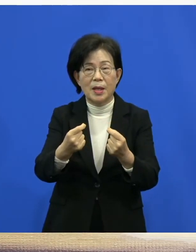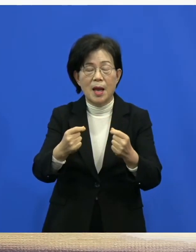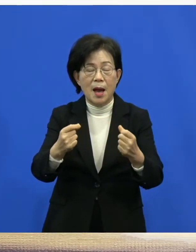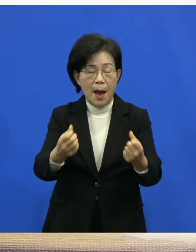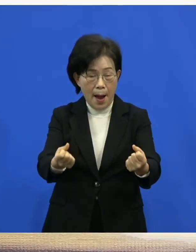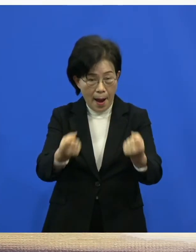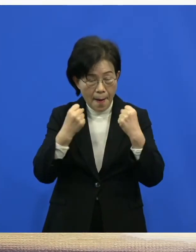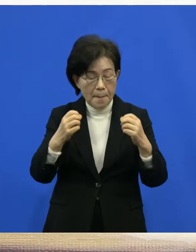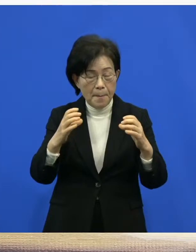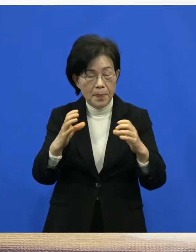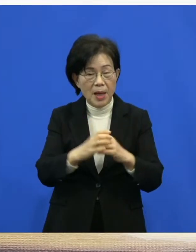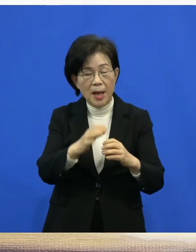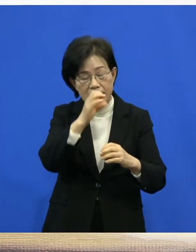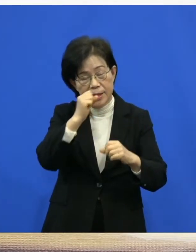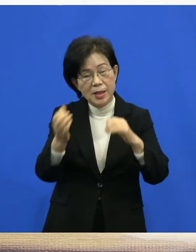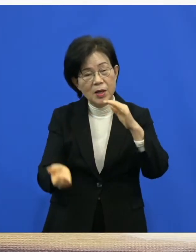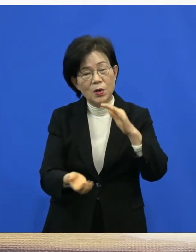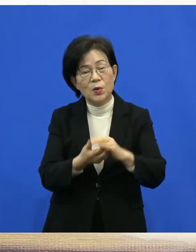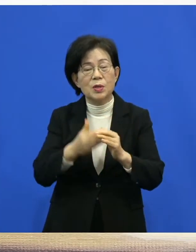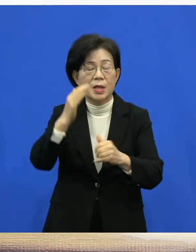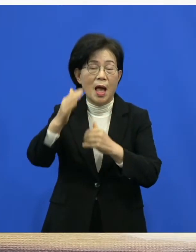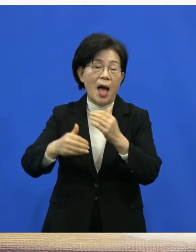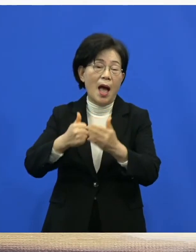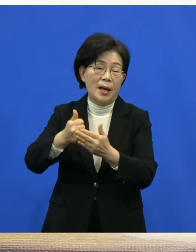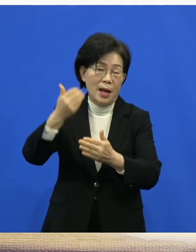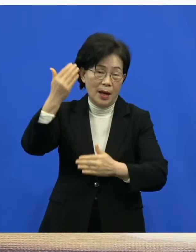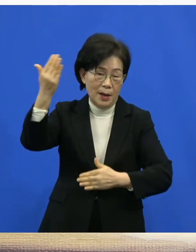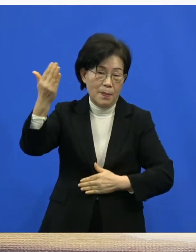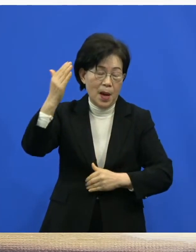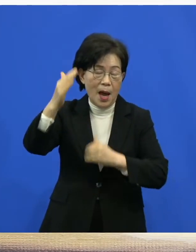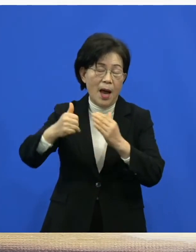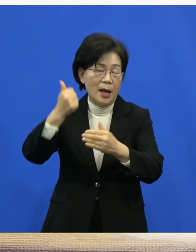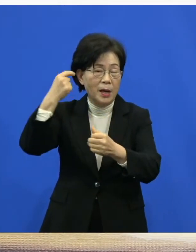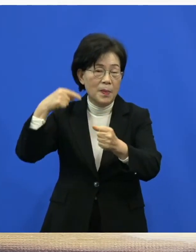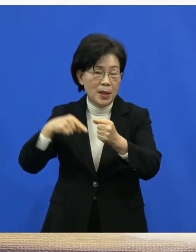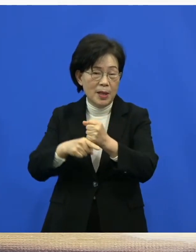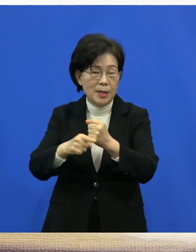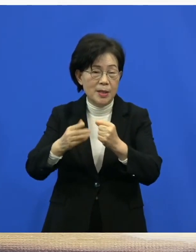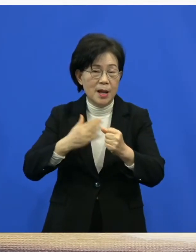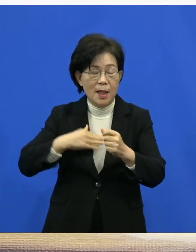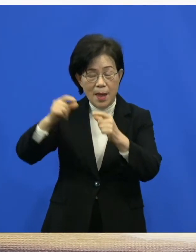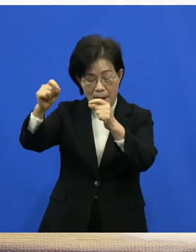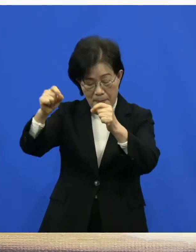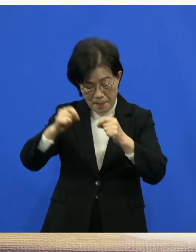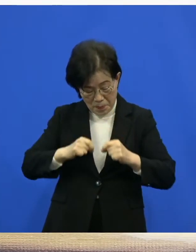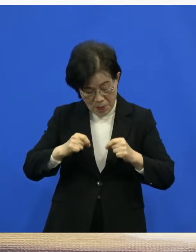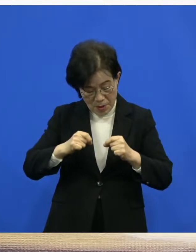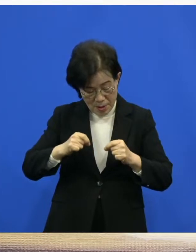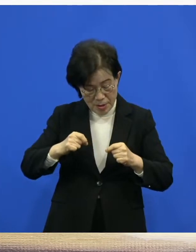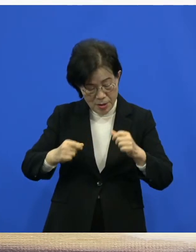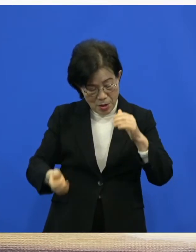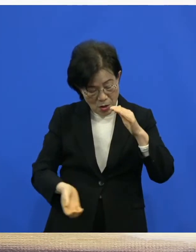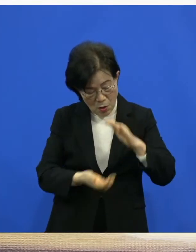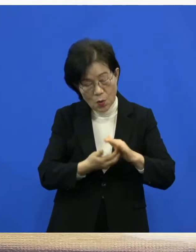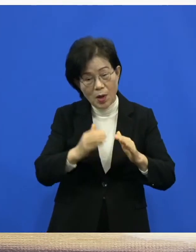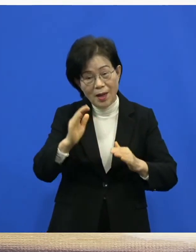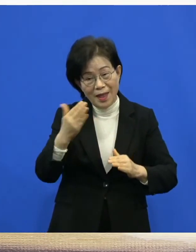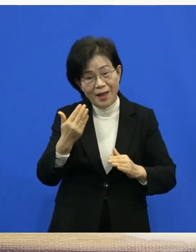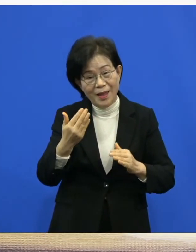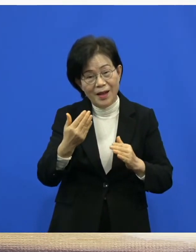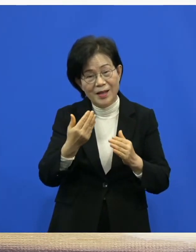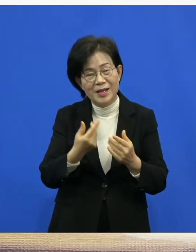합력하여 선을 이루시겠다는 거죠. 당신의 뜻을 나를 통하여 이루어내시고야 마시겠다는 거예요. 그게 함께